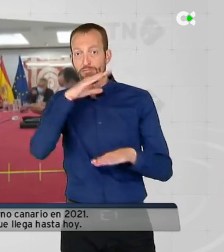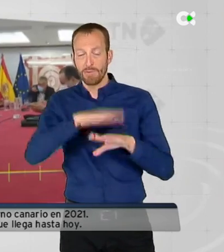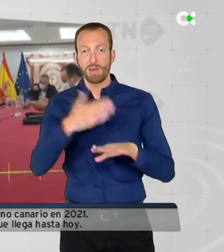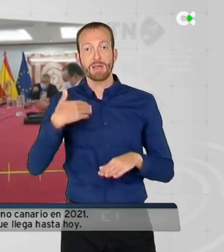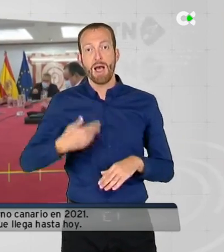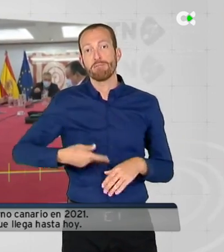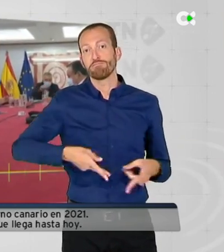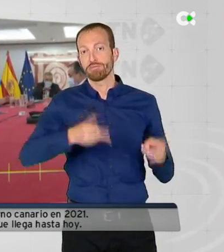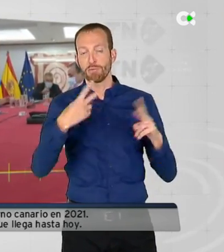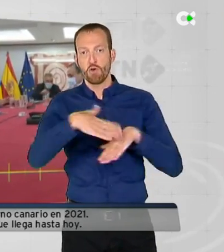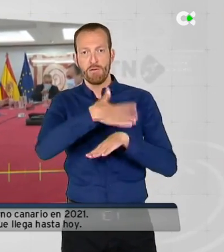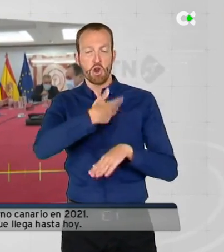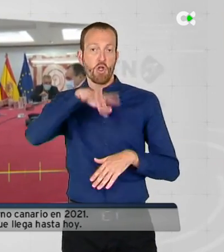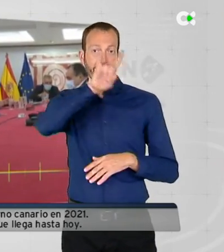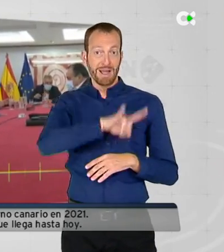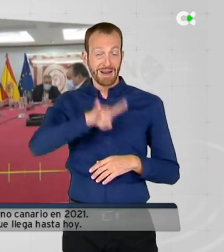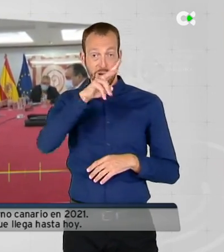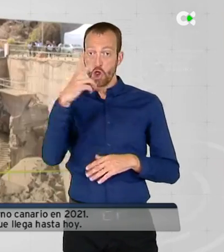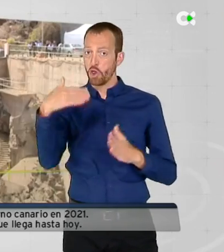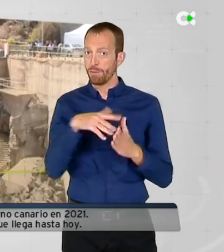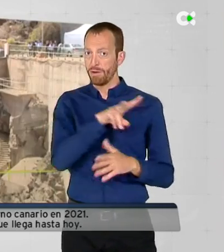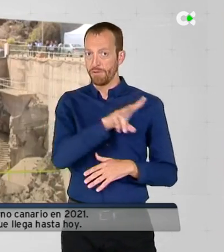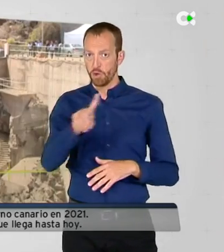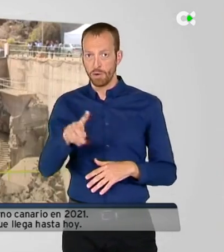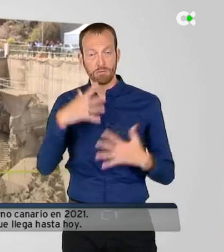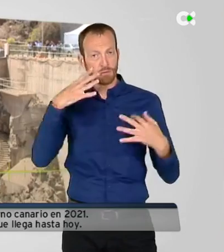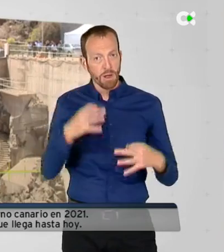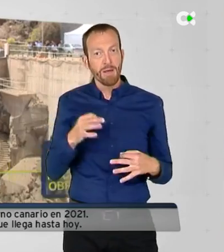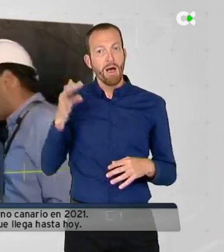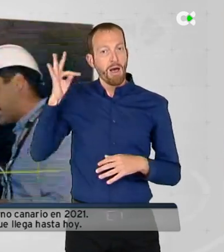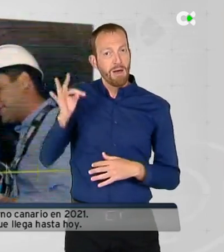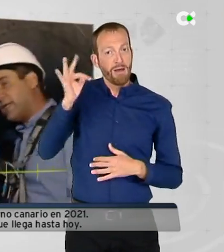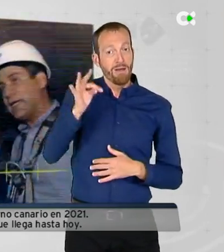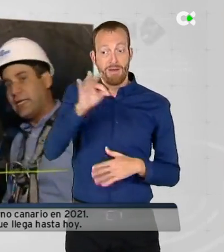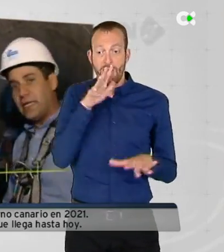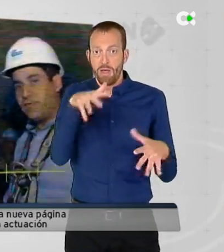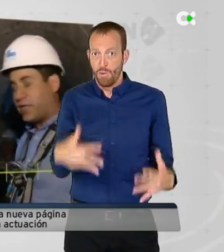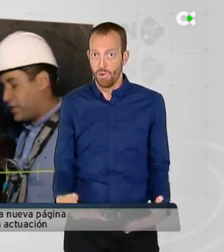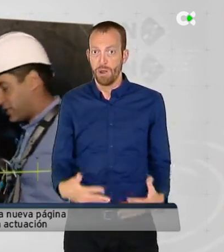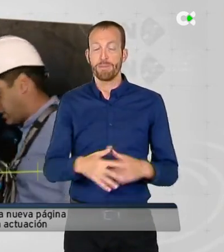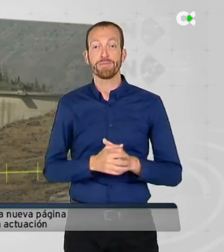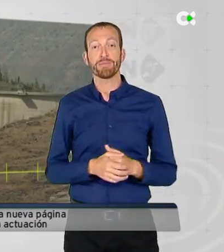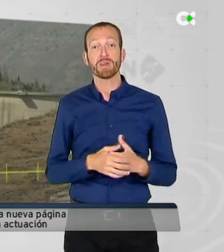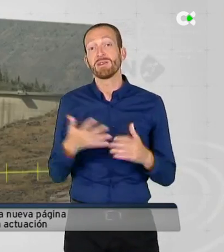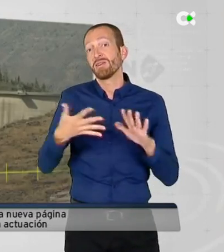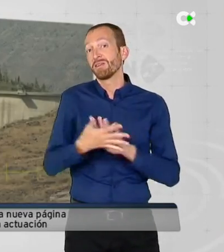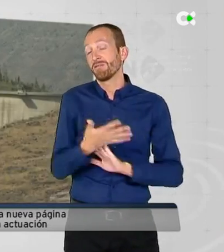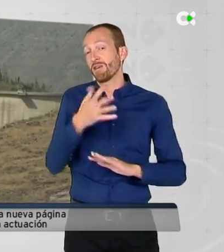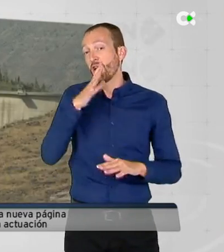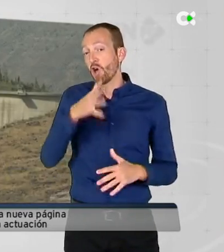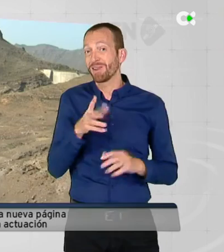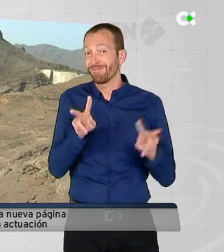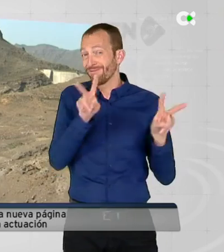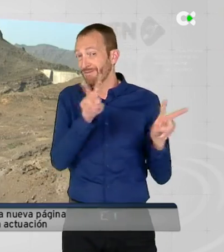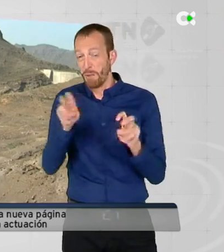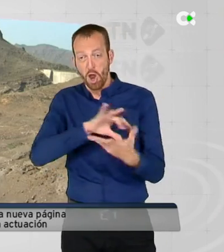dado por el gobierno canario ya en 2021. Una cronología que llega hasta hoy. Se escribe una nueva página sobre una